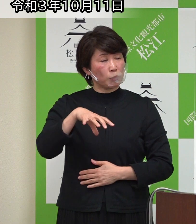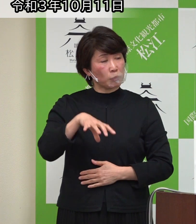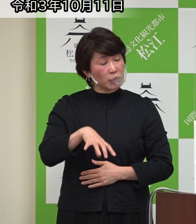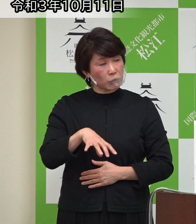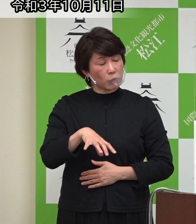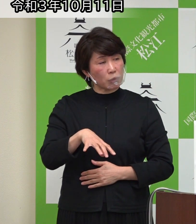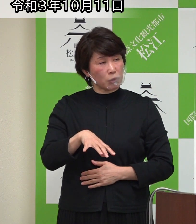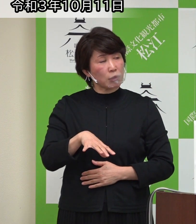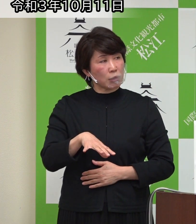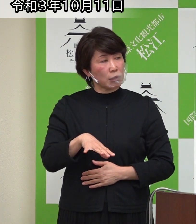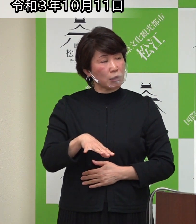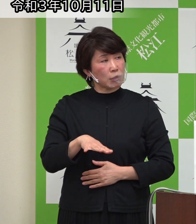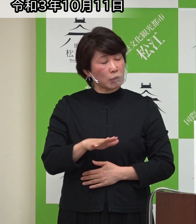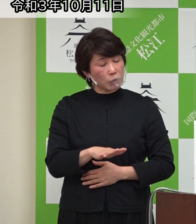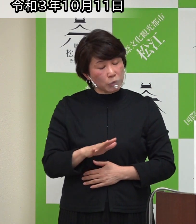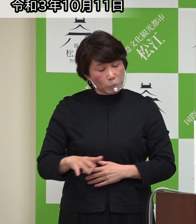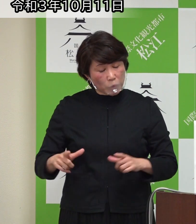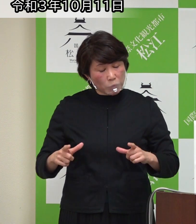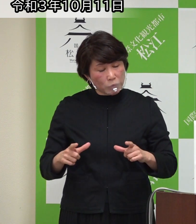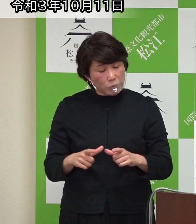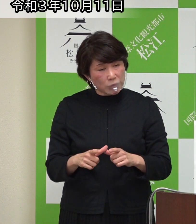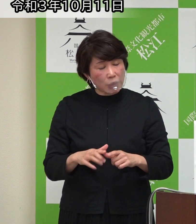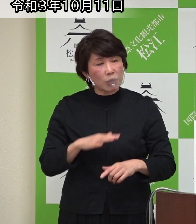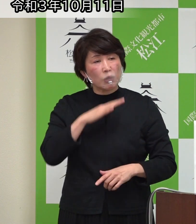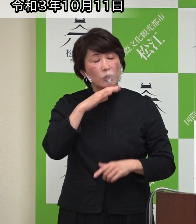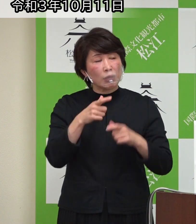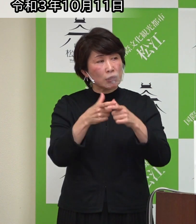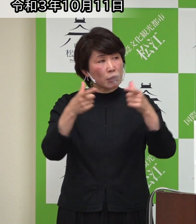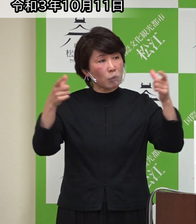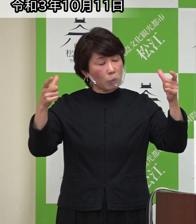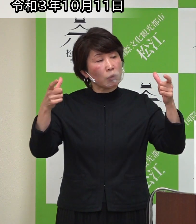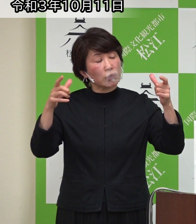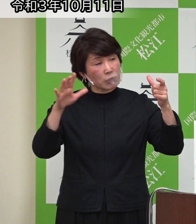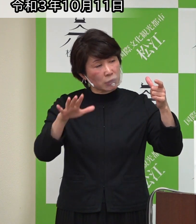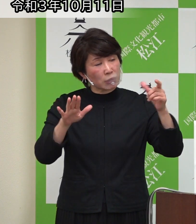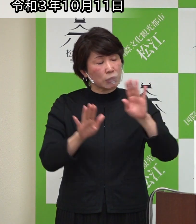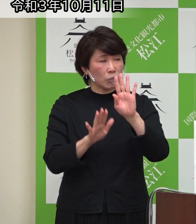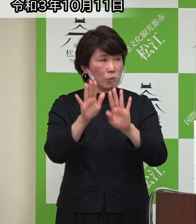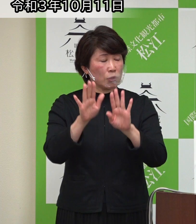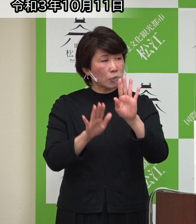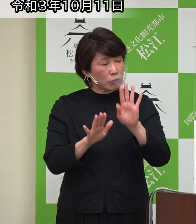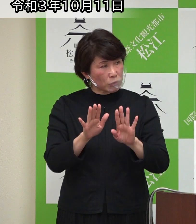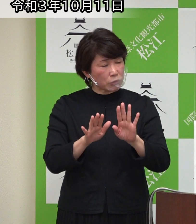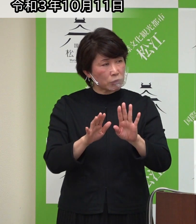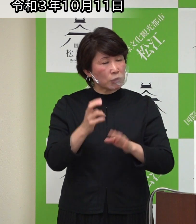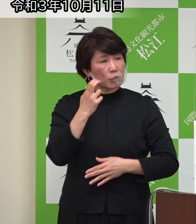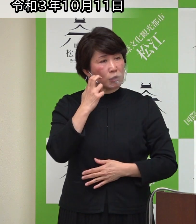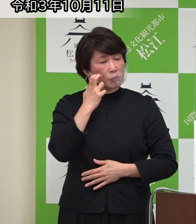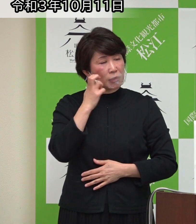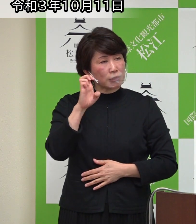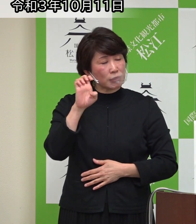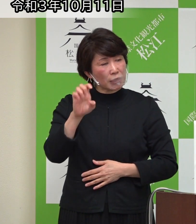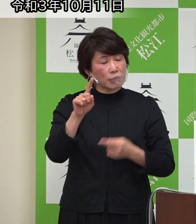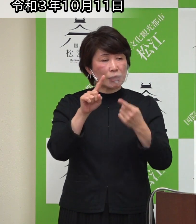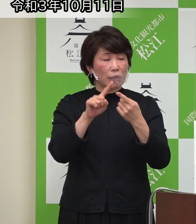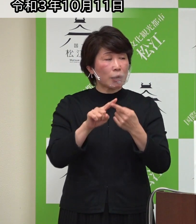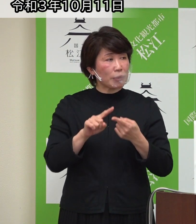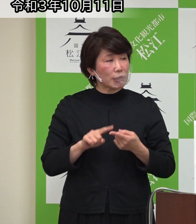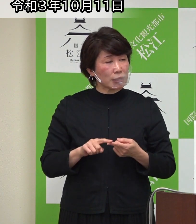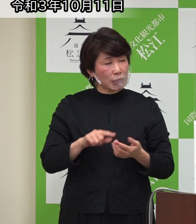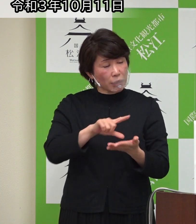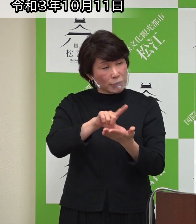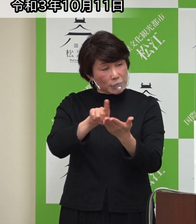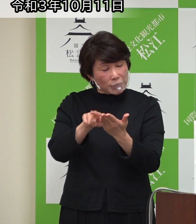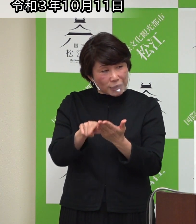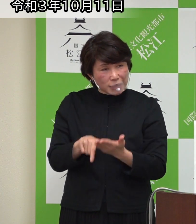少子高齢化が進んで、こう担い手というのが不足してという状況にはあるものの、この、まあ、松江にある地域性といいますか、 それ